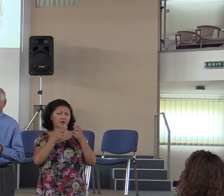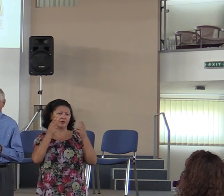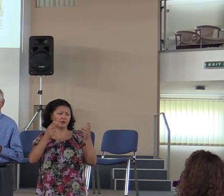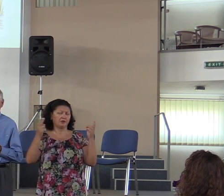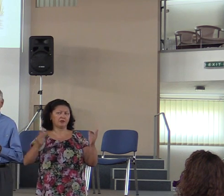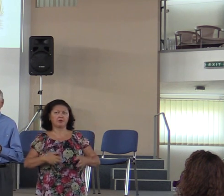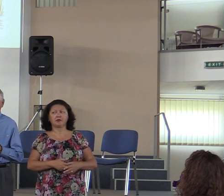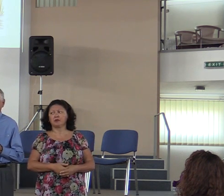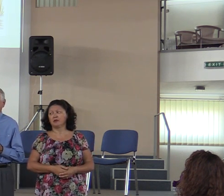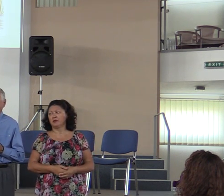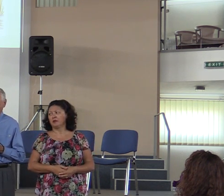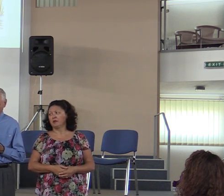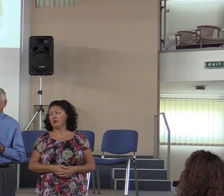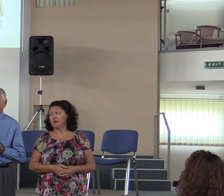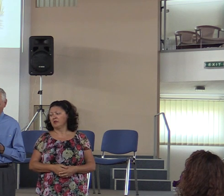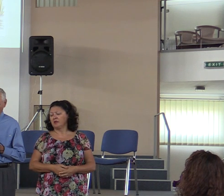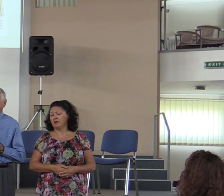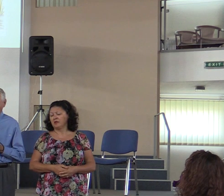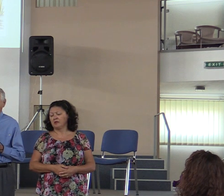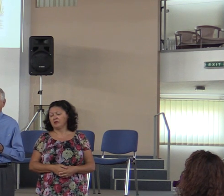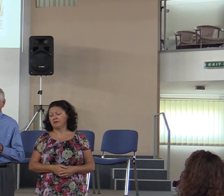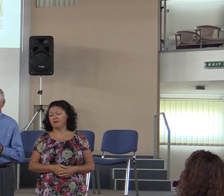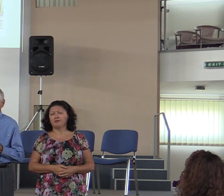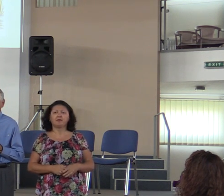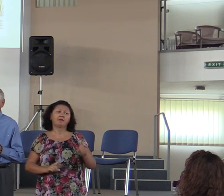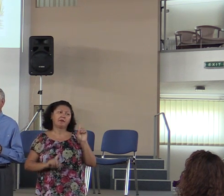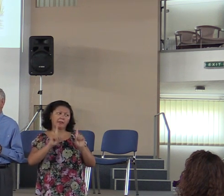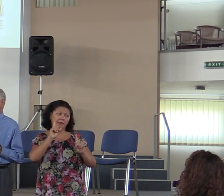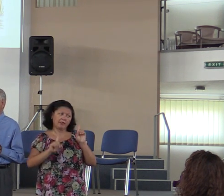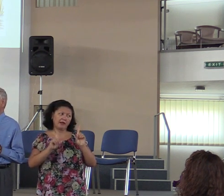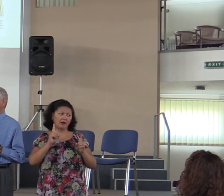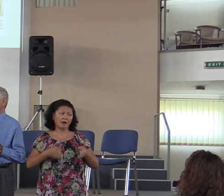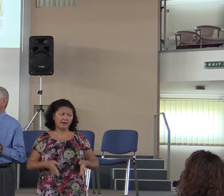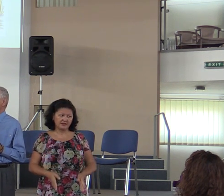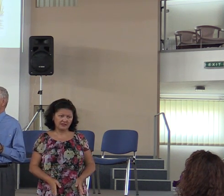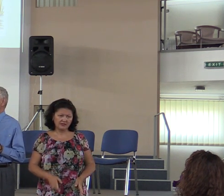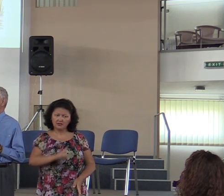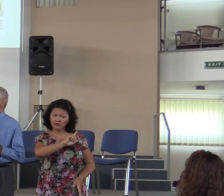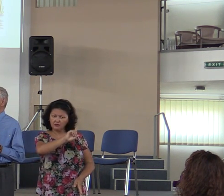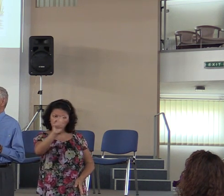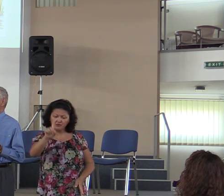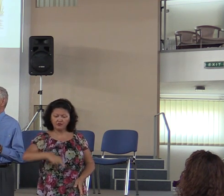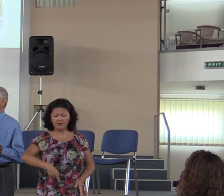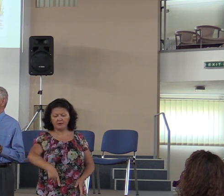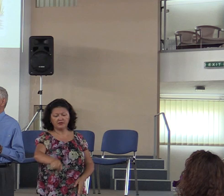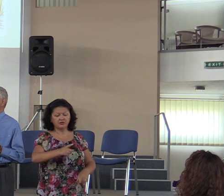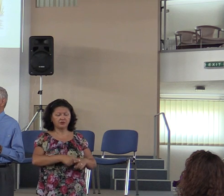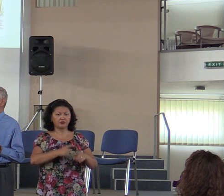If your presence does not go with us, dacă prezența ta nu va merge cu noi,